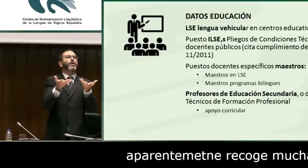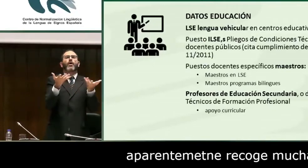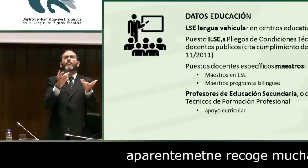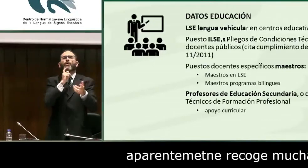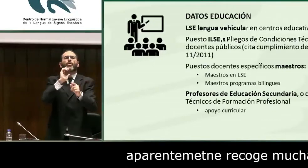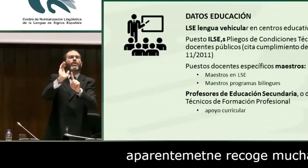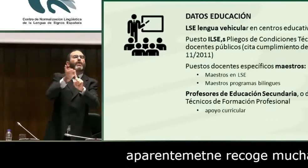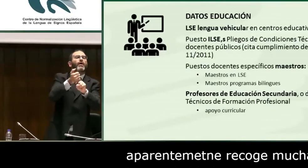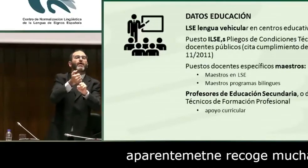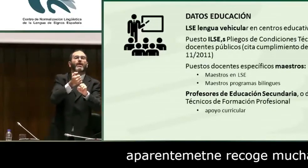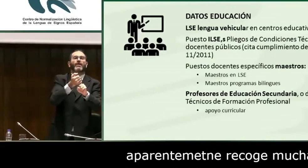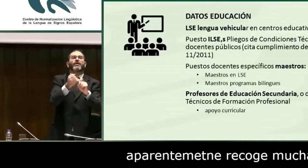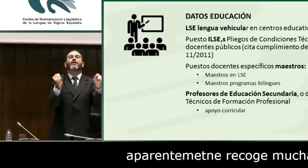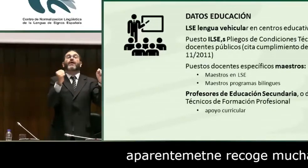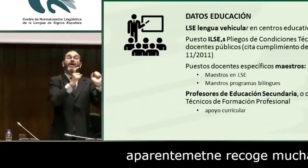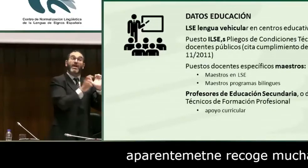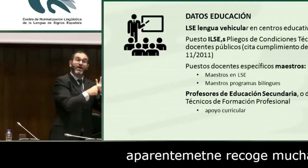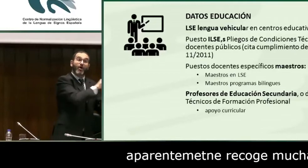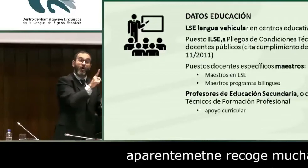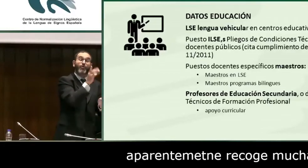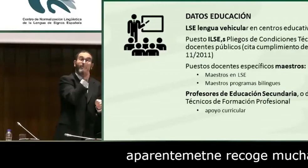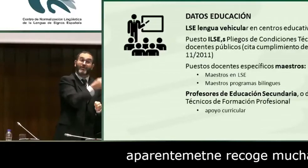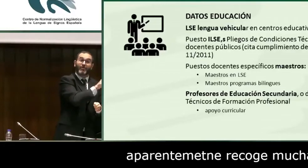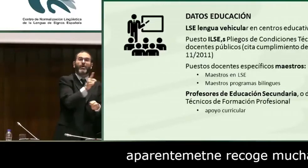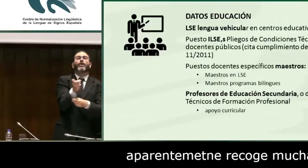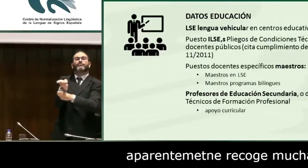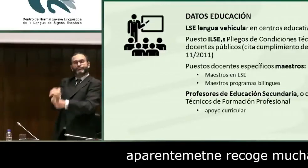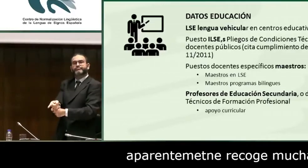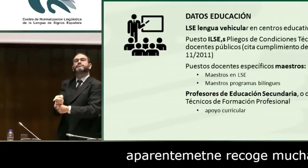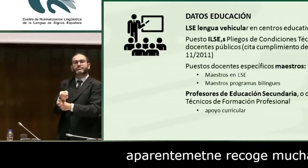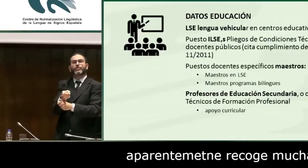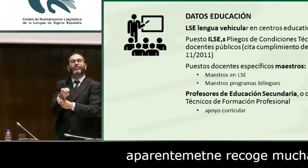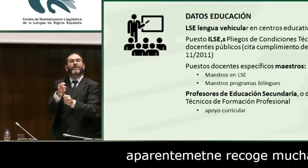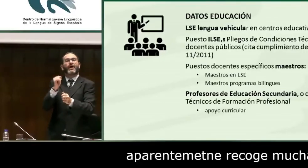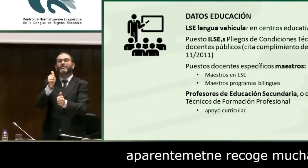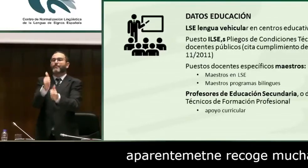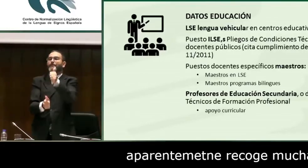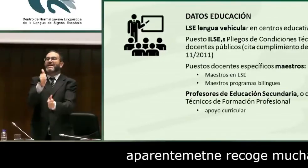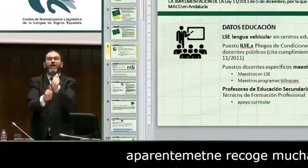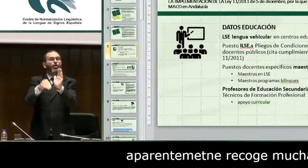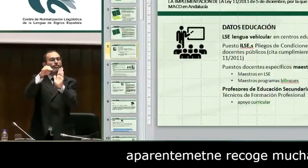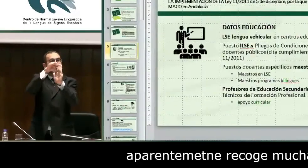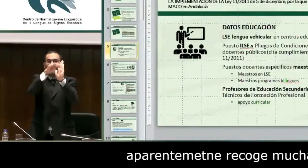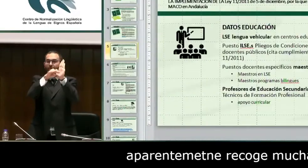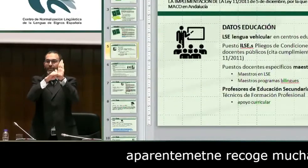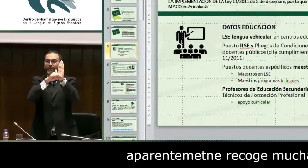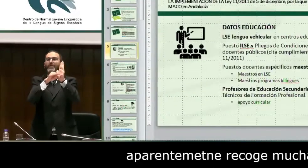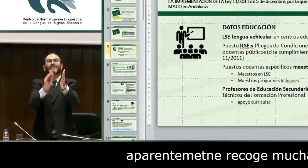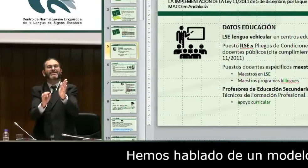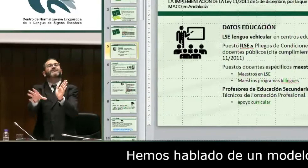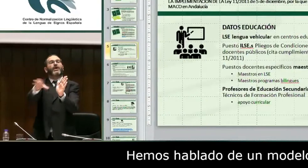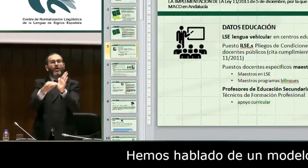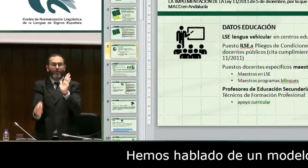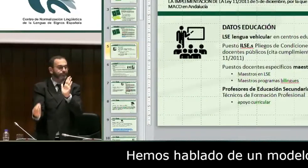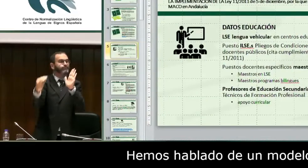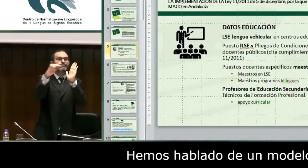se incluye en nuestra ley la presencia de intérpretes en institutos y centros educativos, pero también se impone